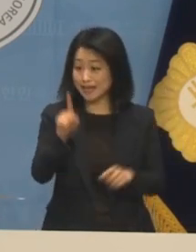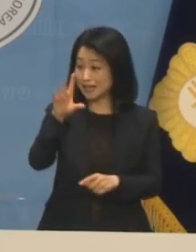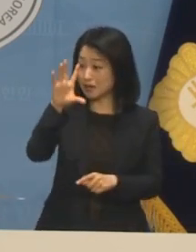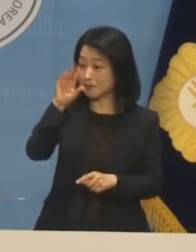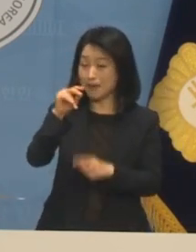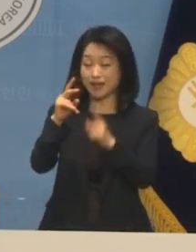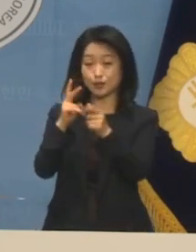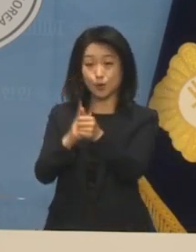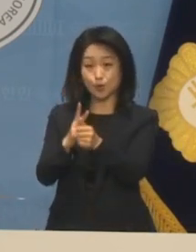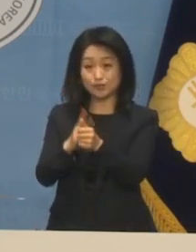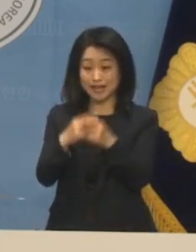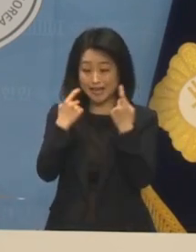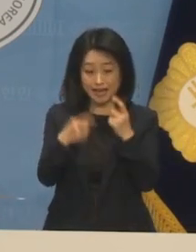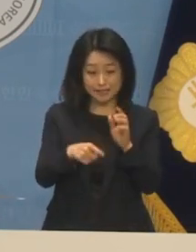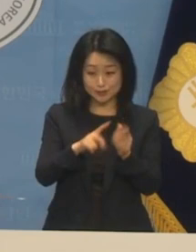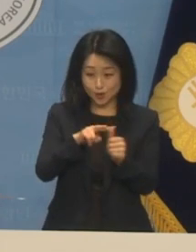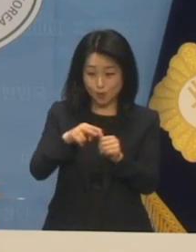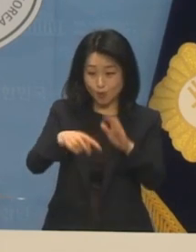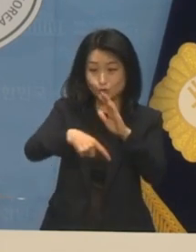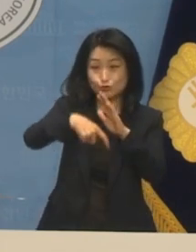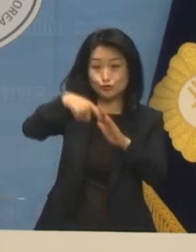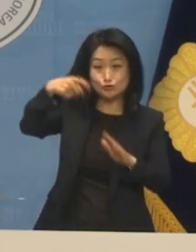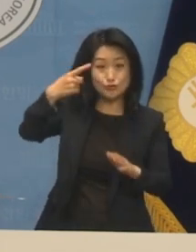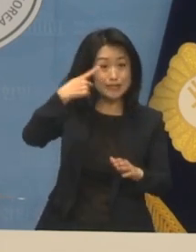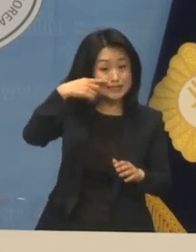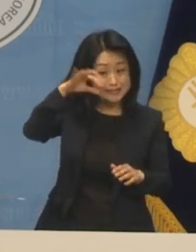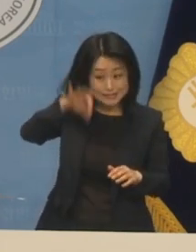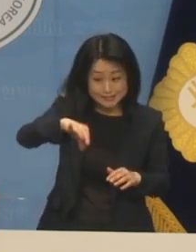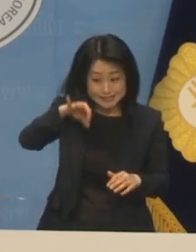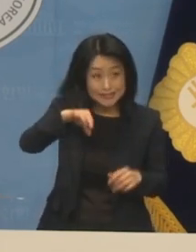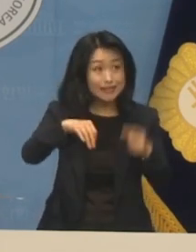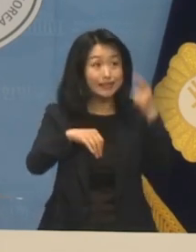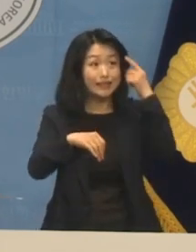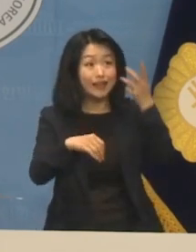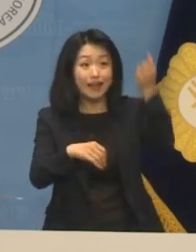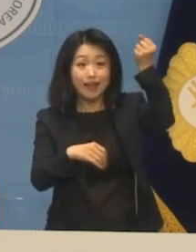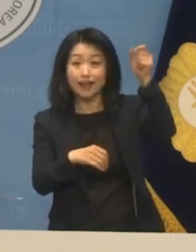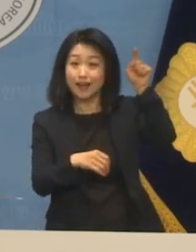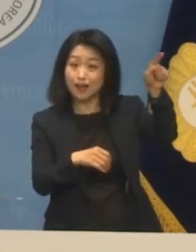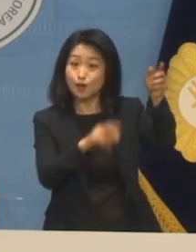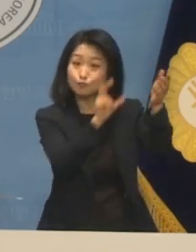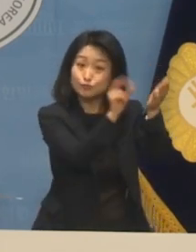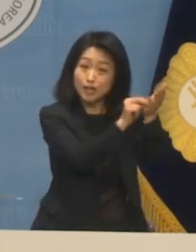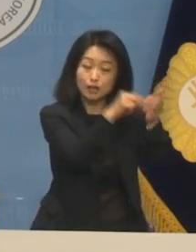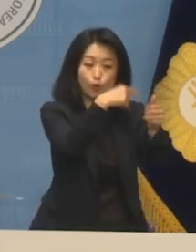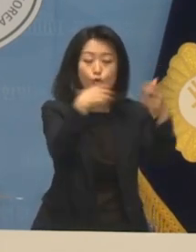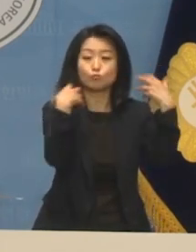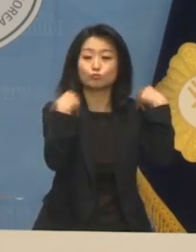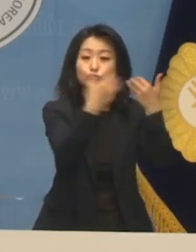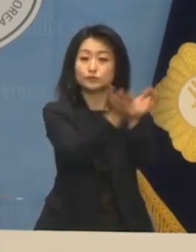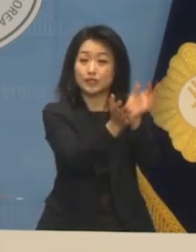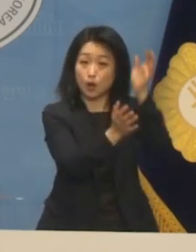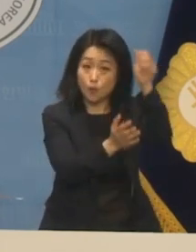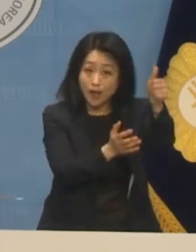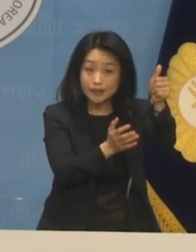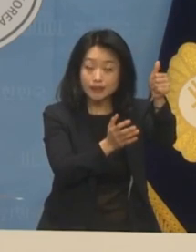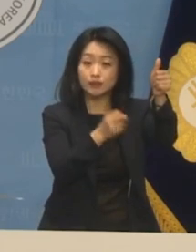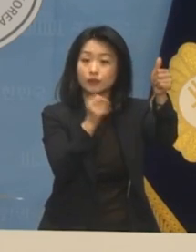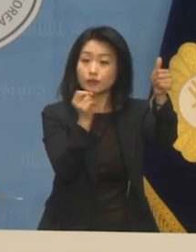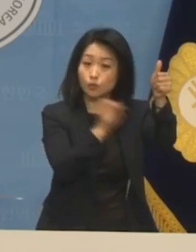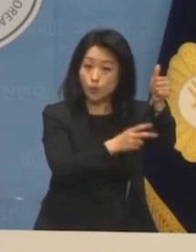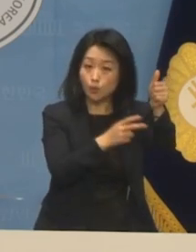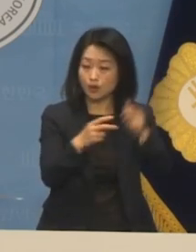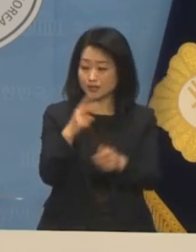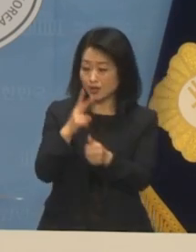유출은 너무나 쉽게 보는 안이안의 그치입니다. 교육부 장관이 나서서 교원들은 물론